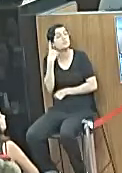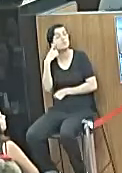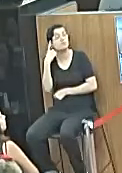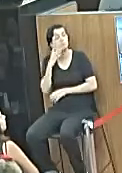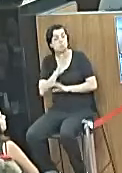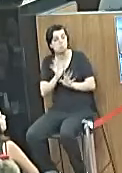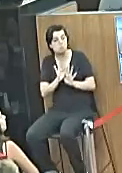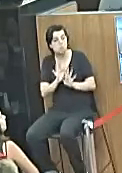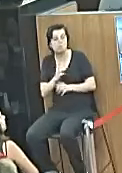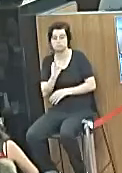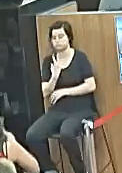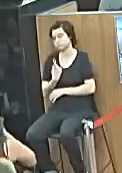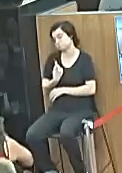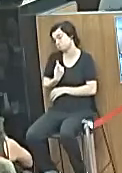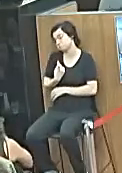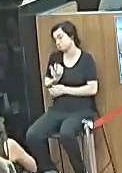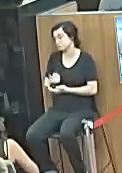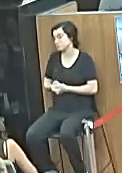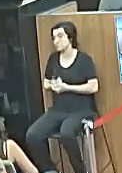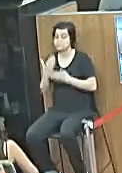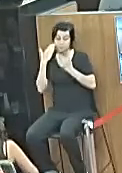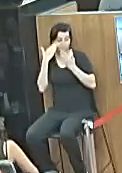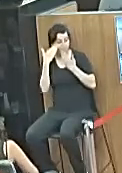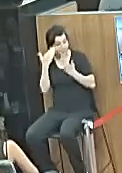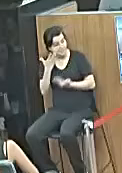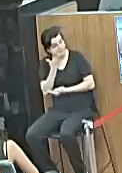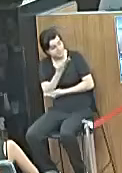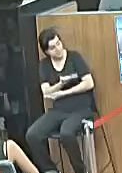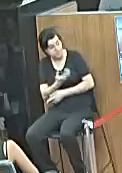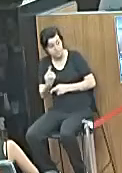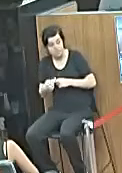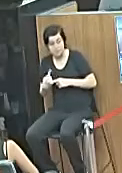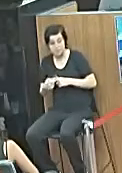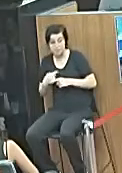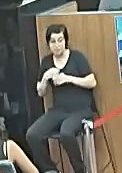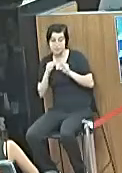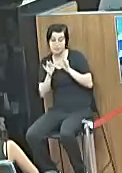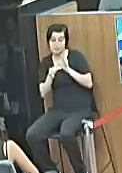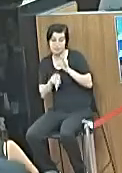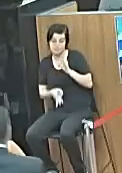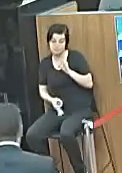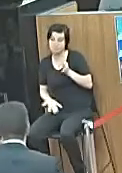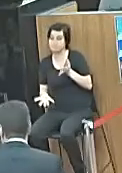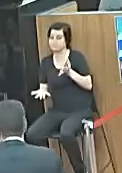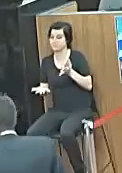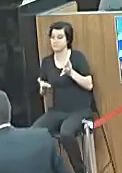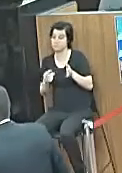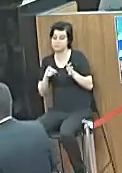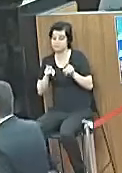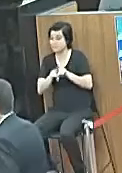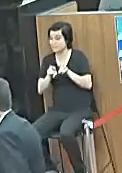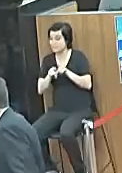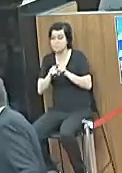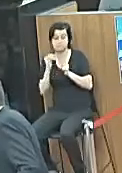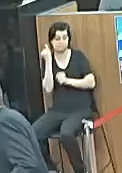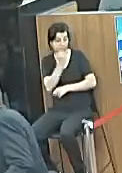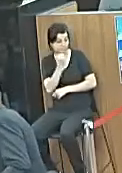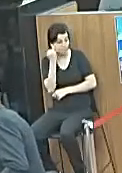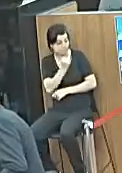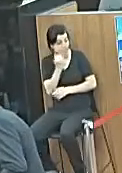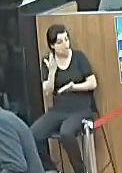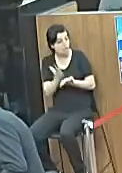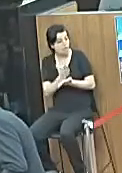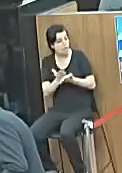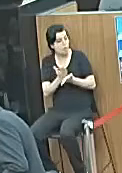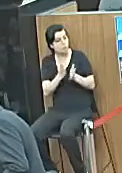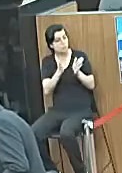o momento agora só eu só então agradeço porque eu acabei encaminhando alguns pedido de emenda parlamentar para